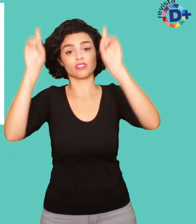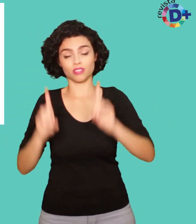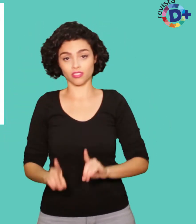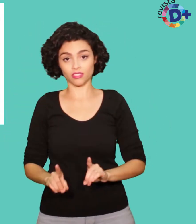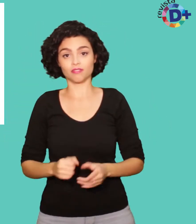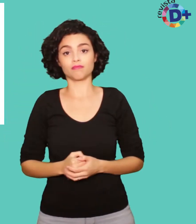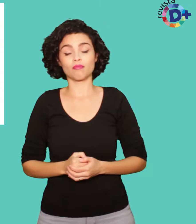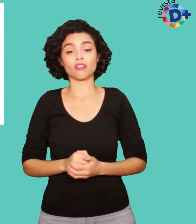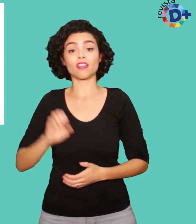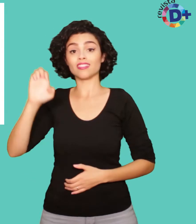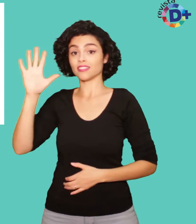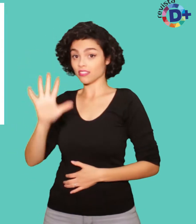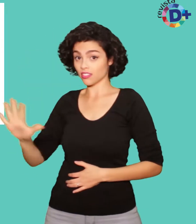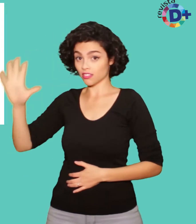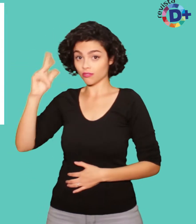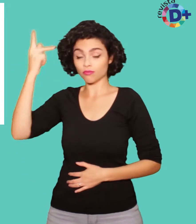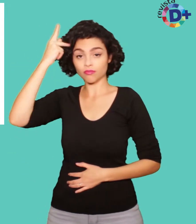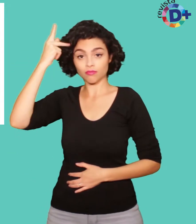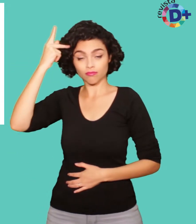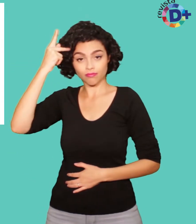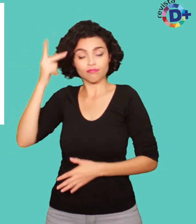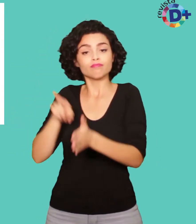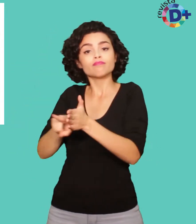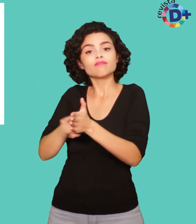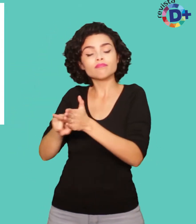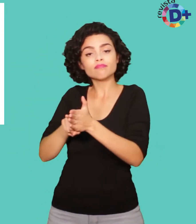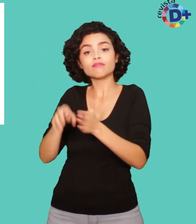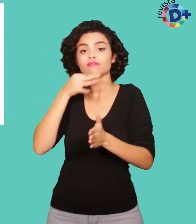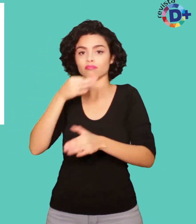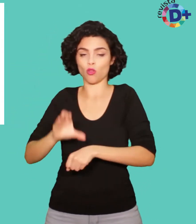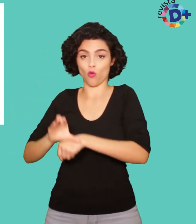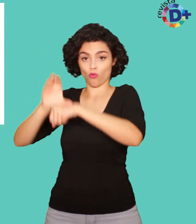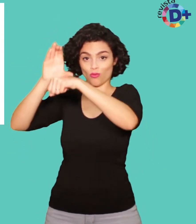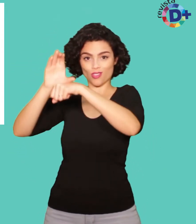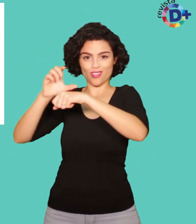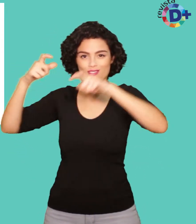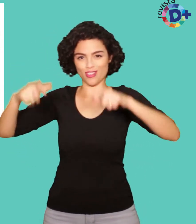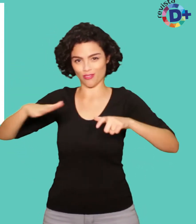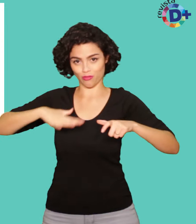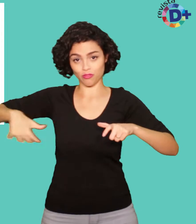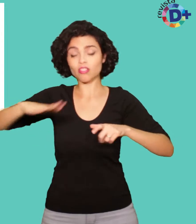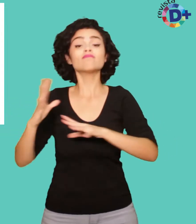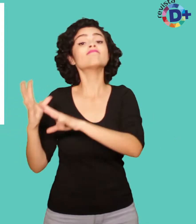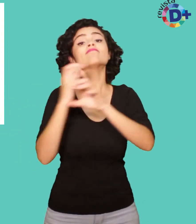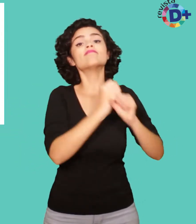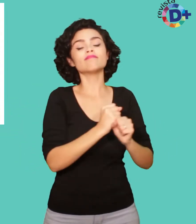deficiência no estado de são paulo de acordo com o conselho regional apenas